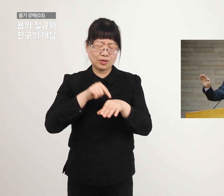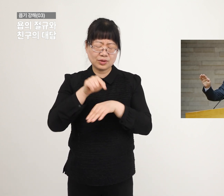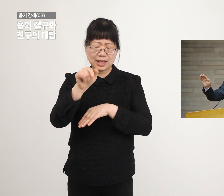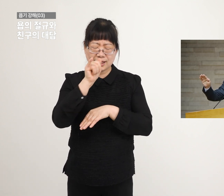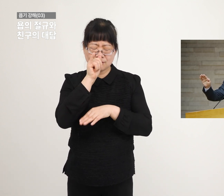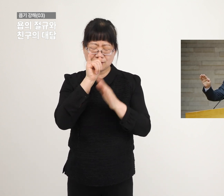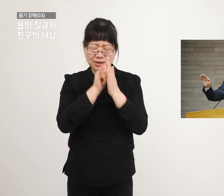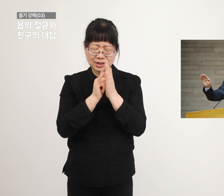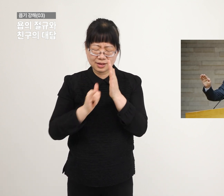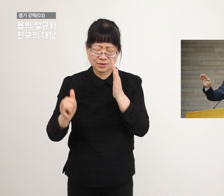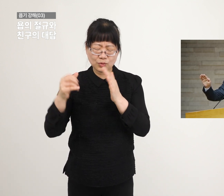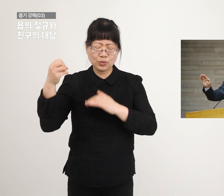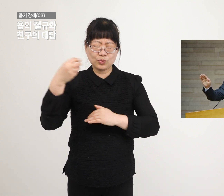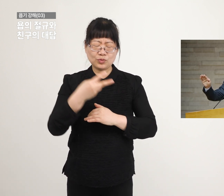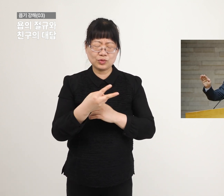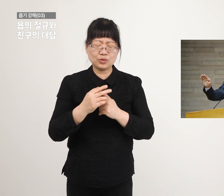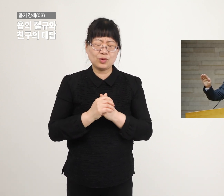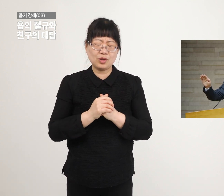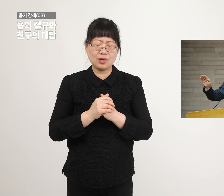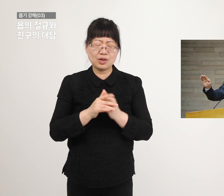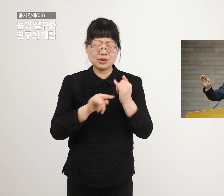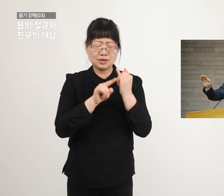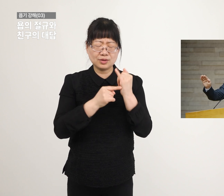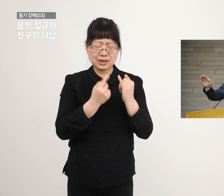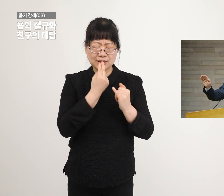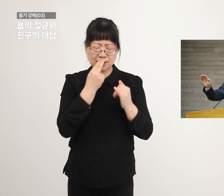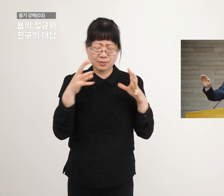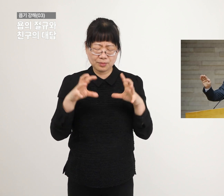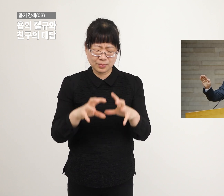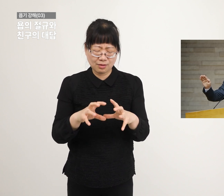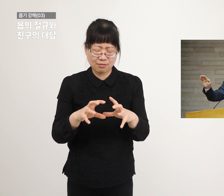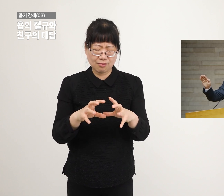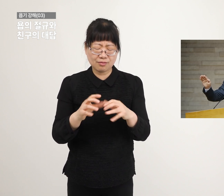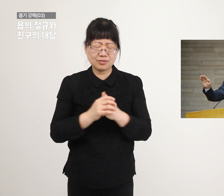가족들, 그리고 복중의 생명까지